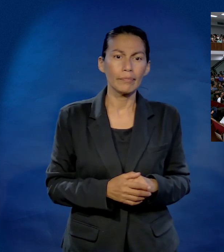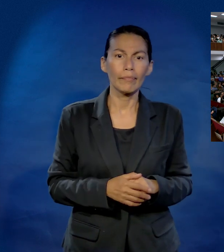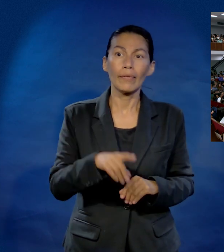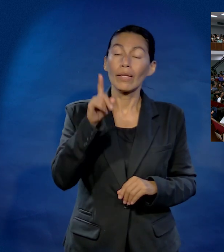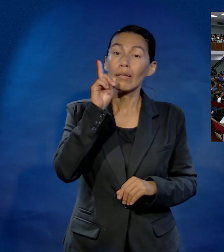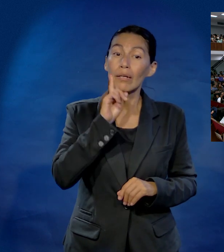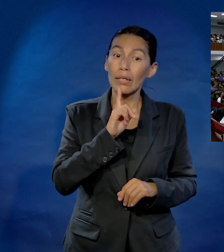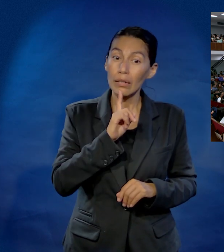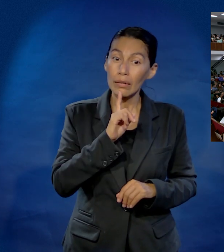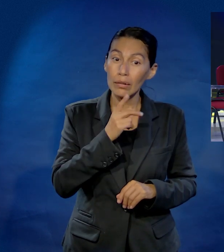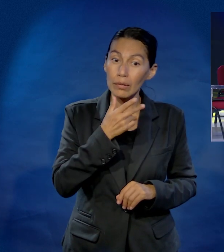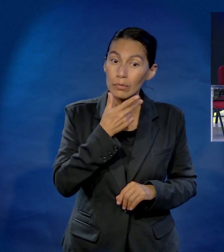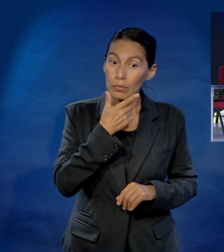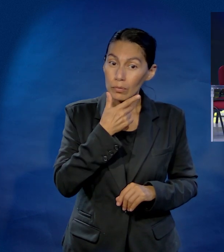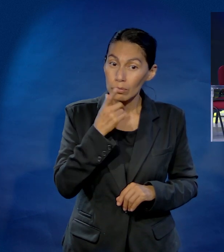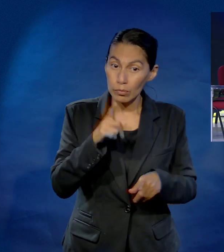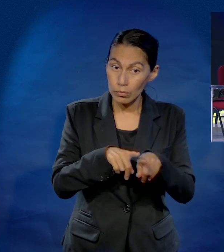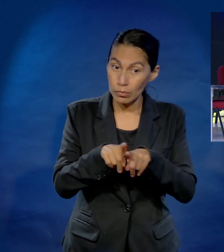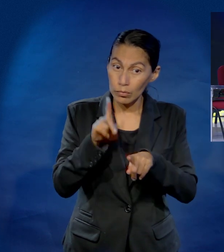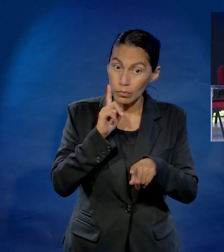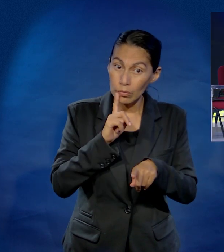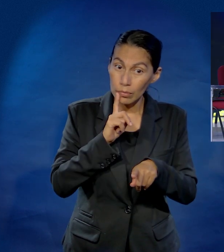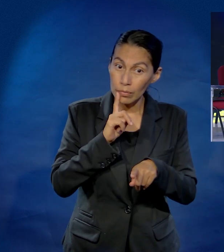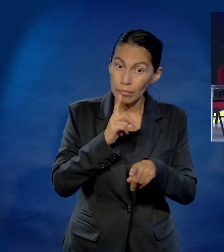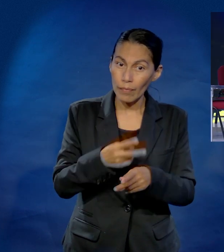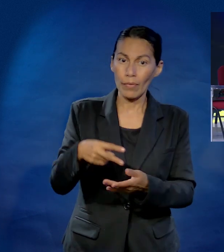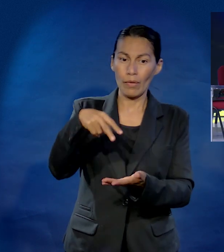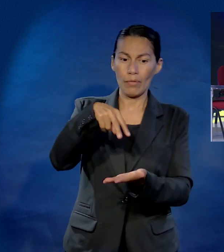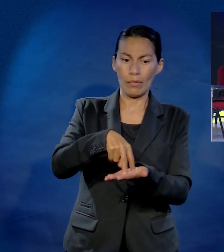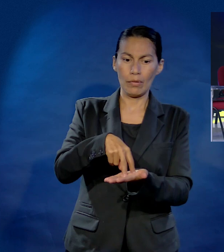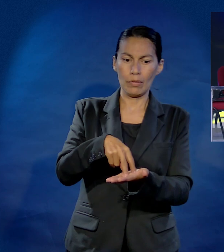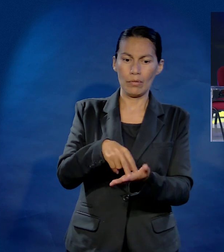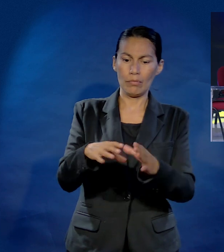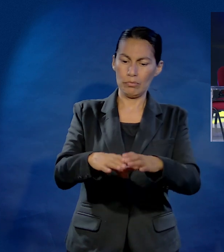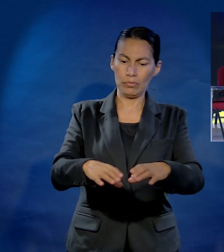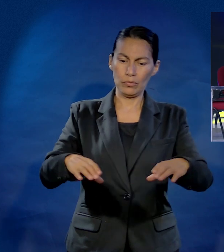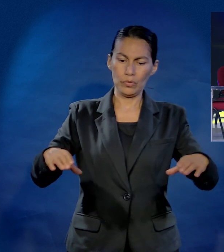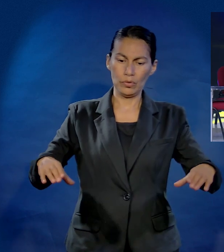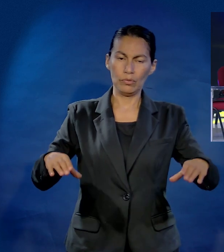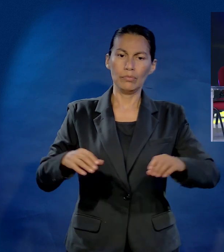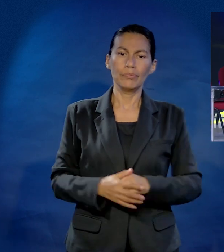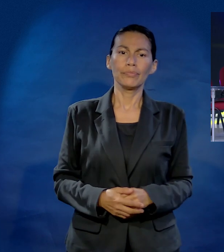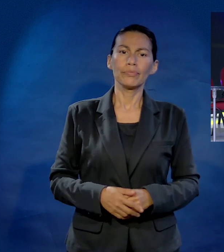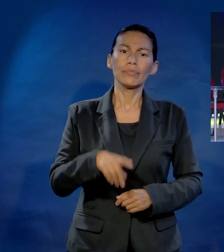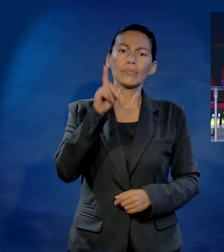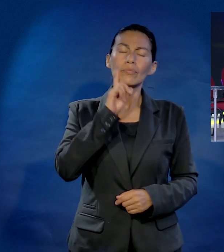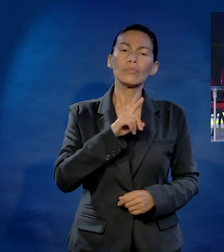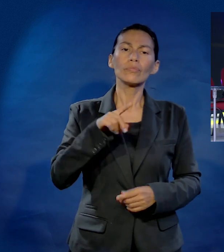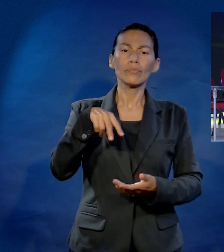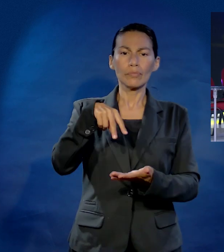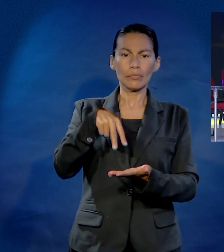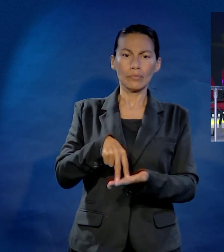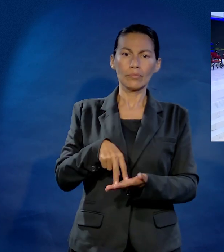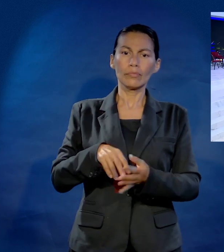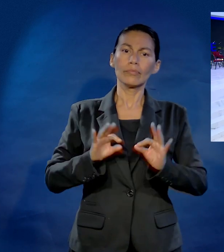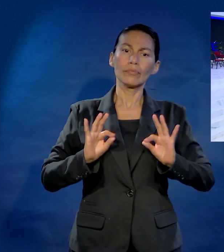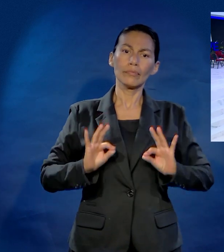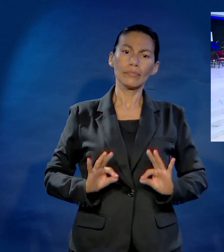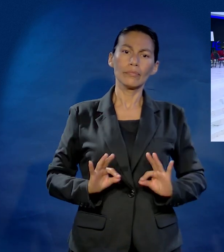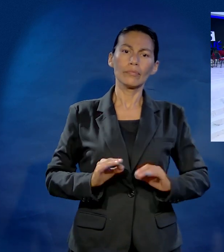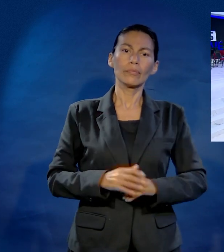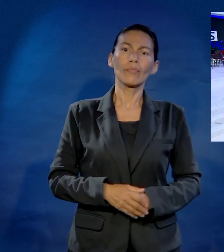usted predique, yo quiero hablar. ¿Usted quiere hablar? Sí. No, pues hable.